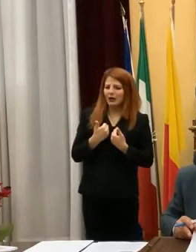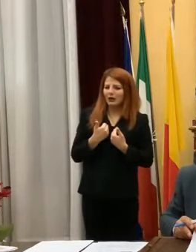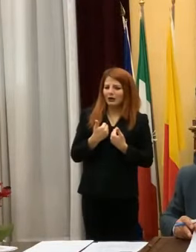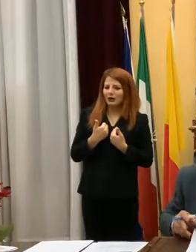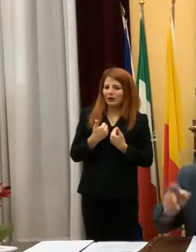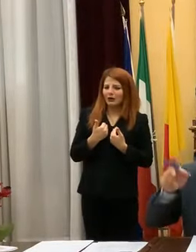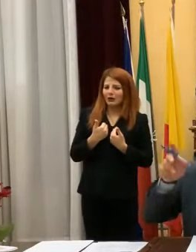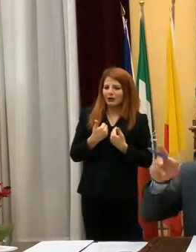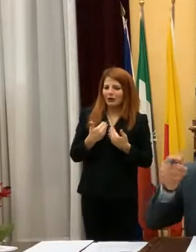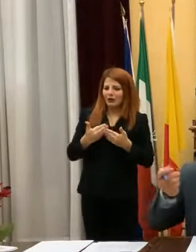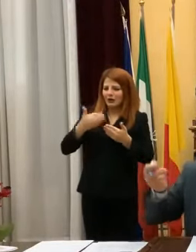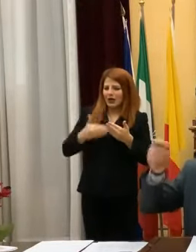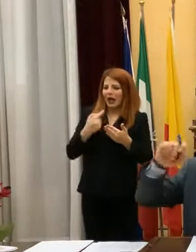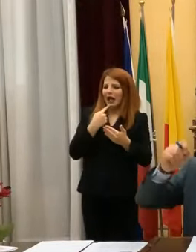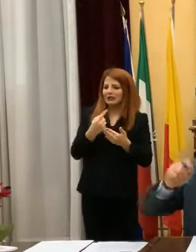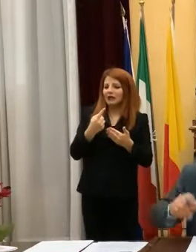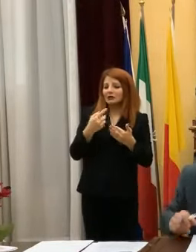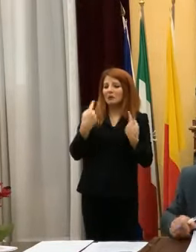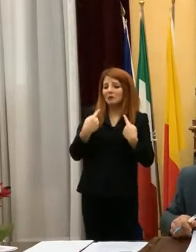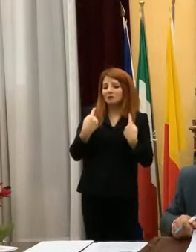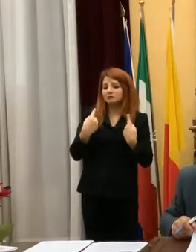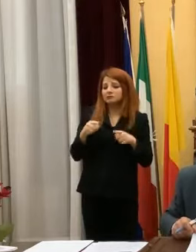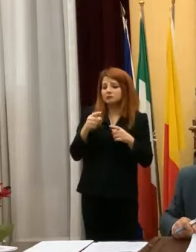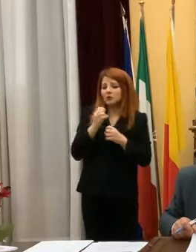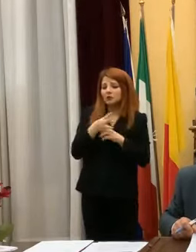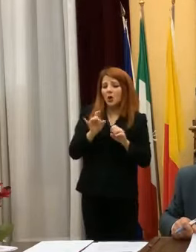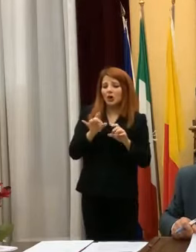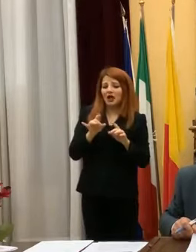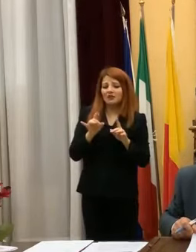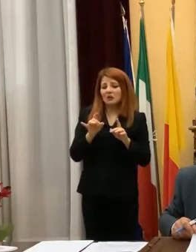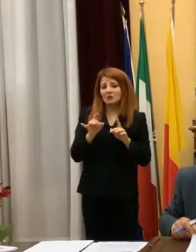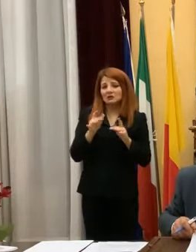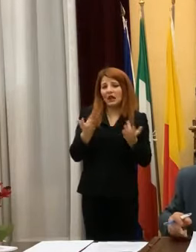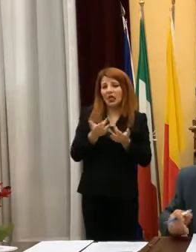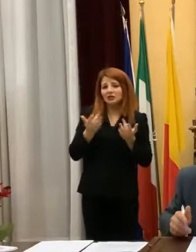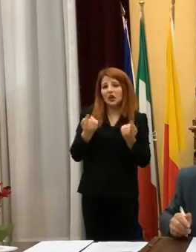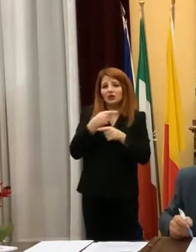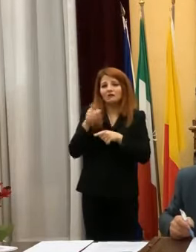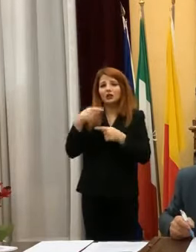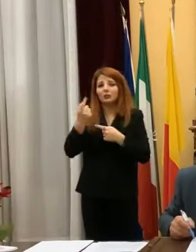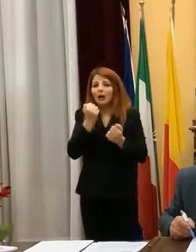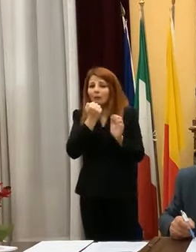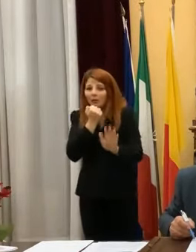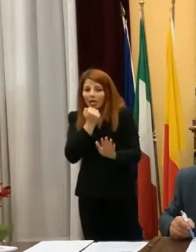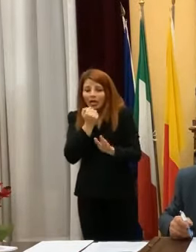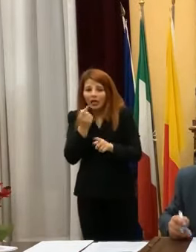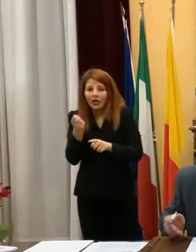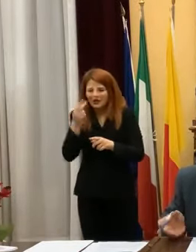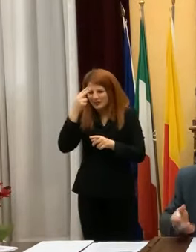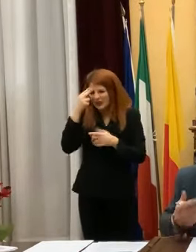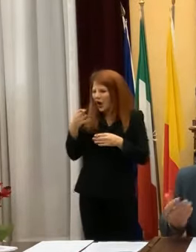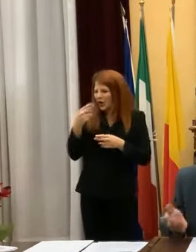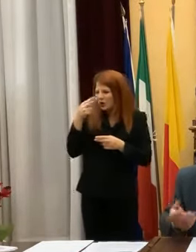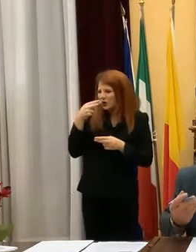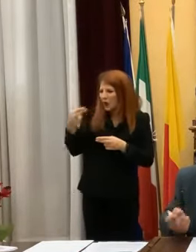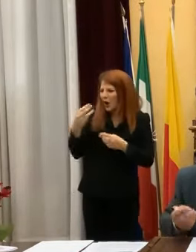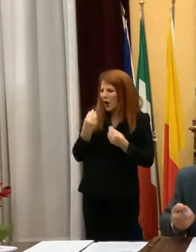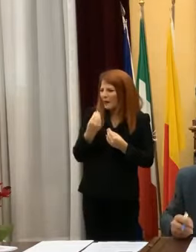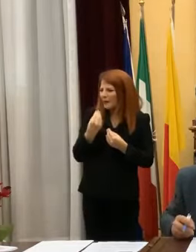dell'ordinanza e io ero lì al porto e ho preso la fascia, vi ricordate? Ero in diretta, in una famosa diretta, mi ricordo